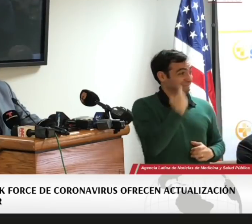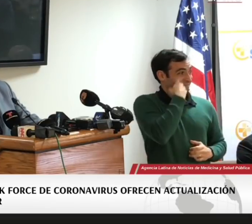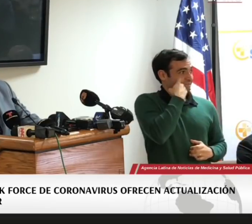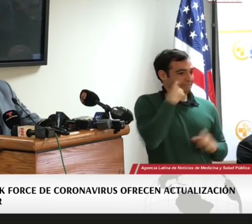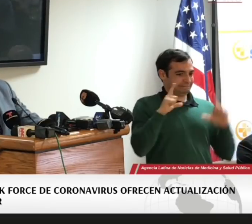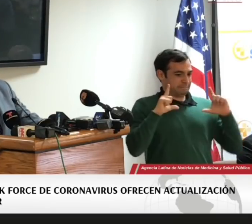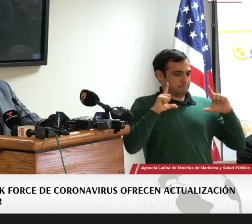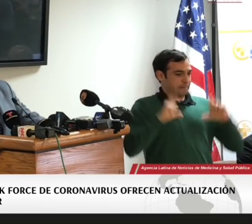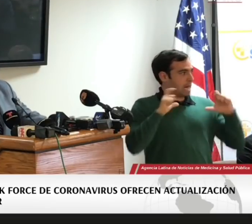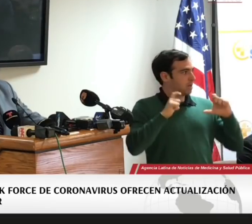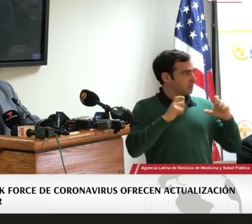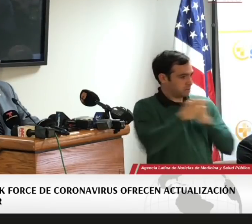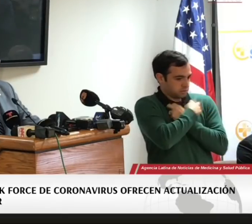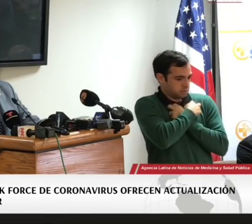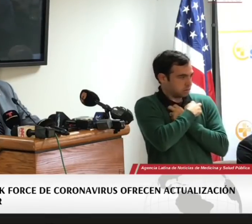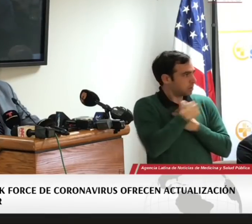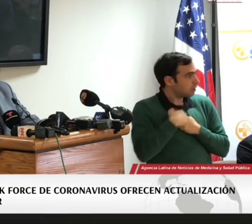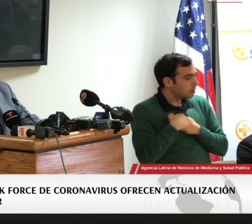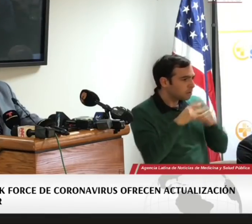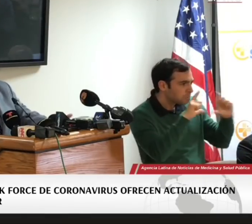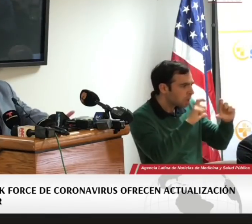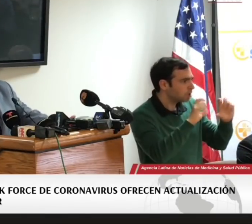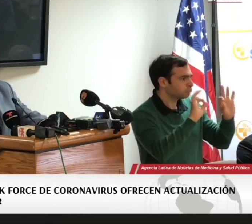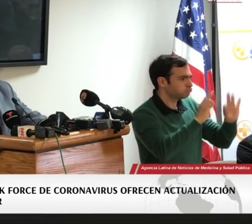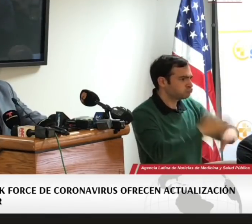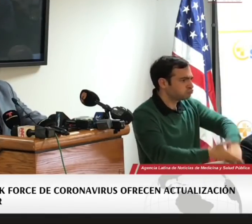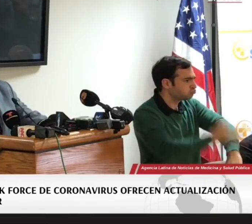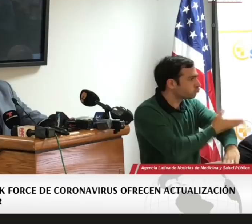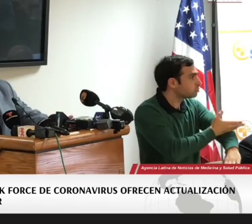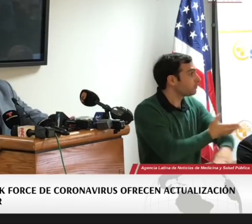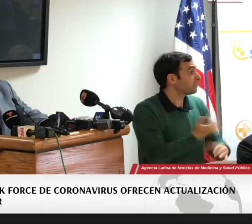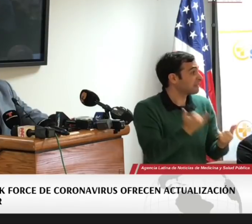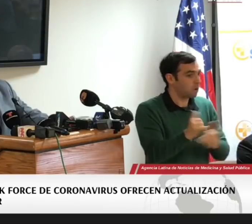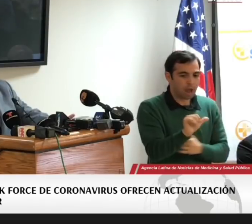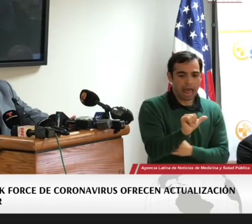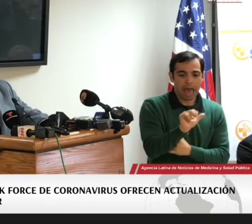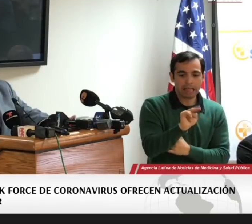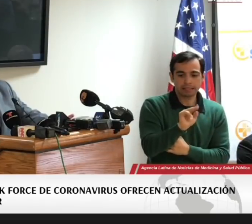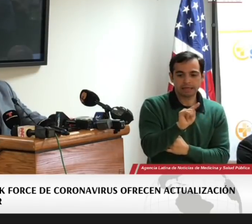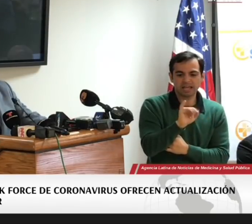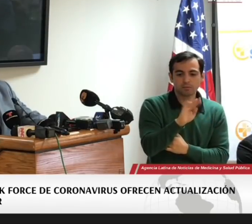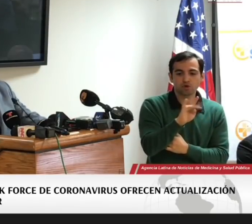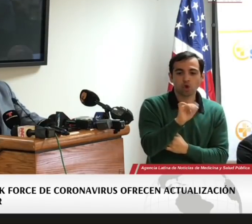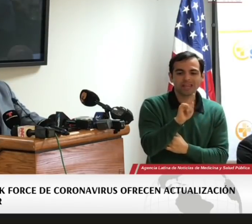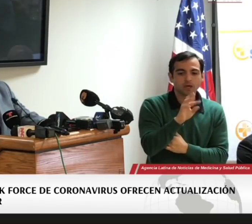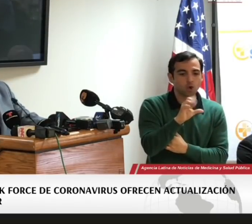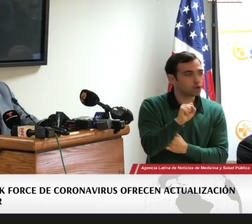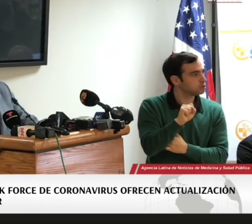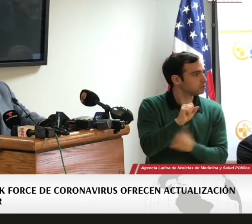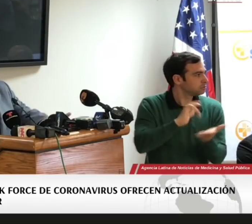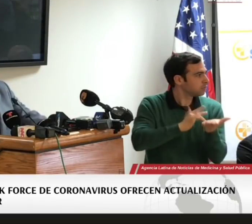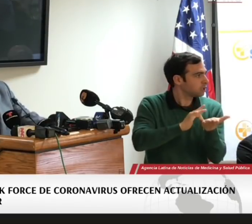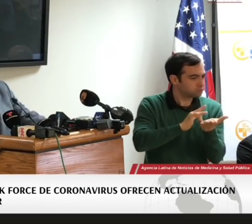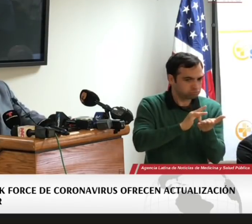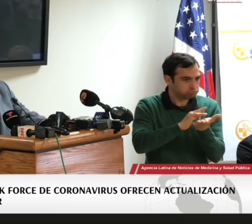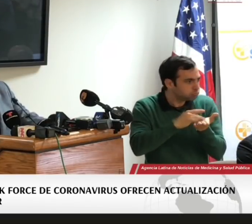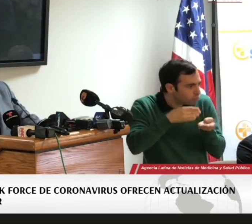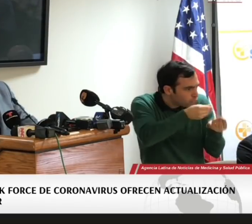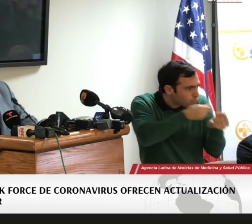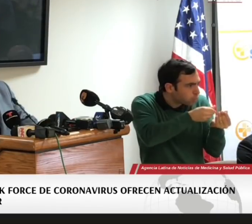mejorando, está en antibióticos y todo indica que fue ese proceso que pasó, que